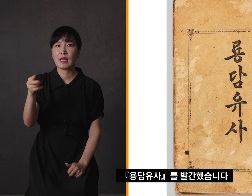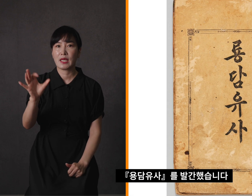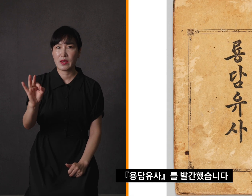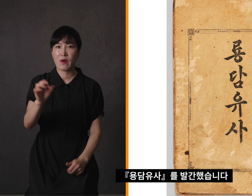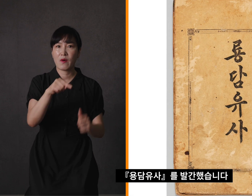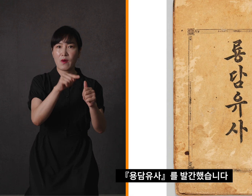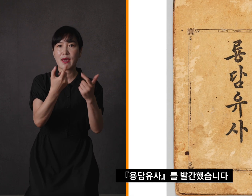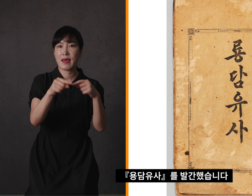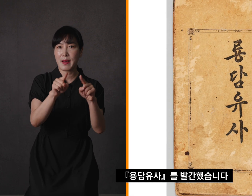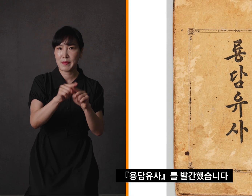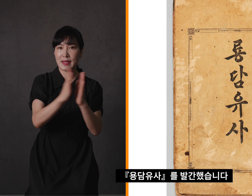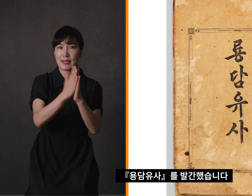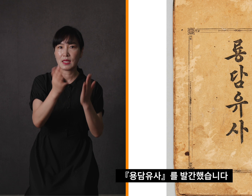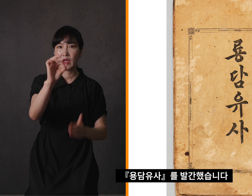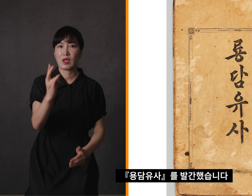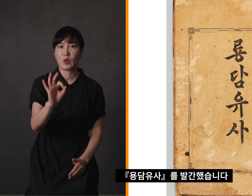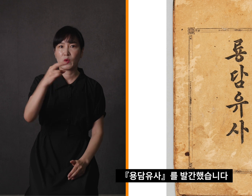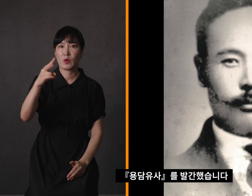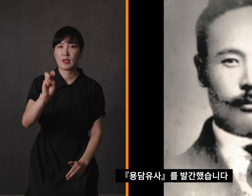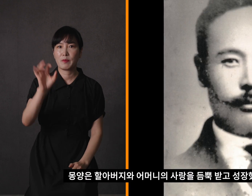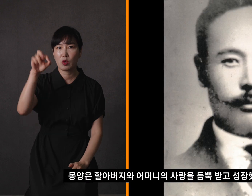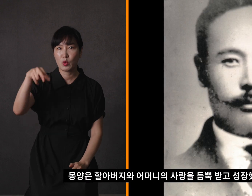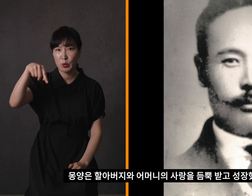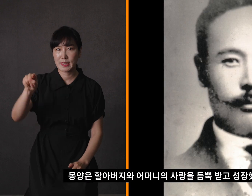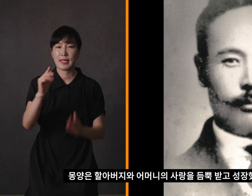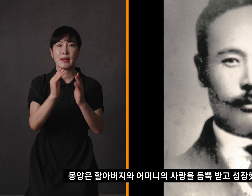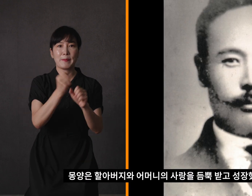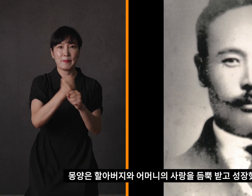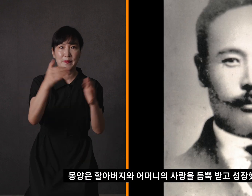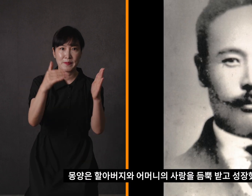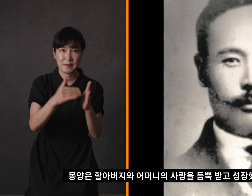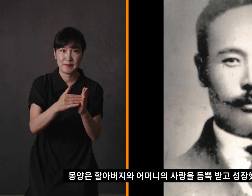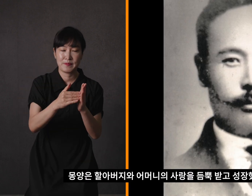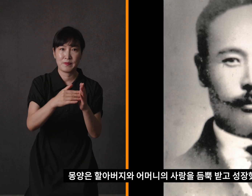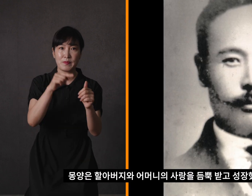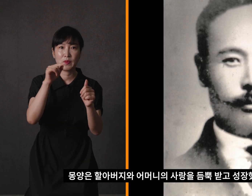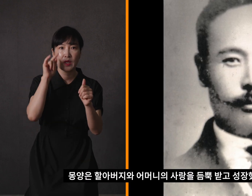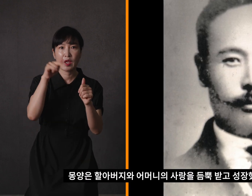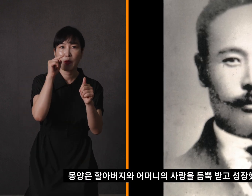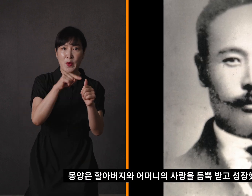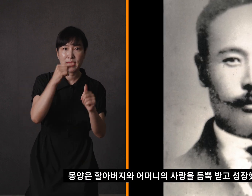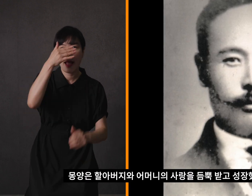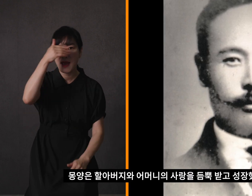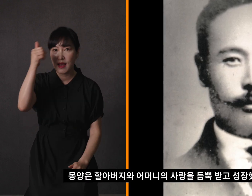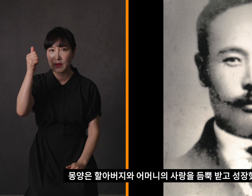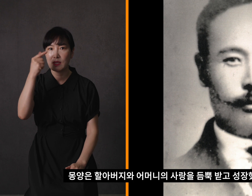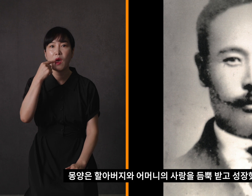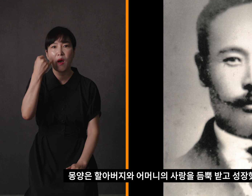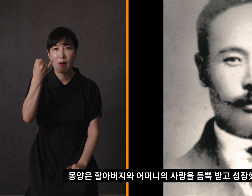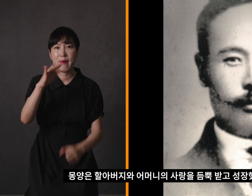용담유사를 발간했습니다. 몽양은 할아버지와 어머니의 사랑을 듬뿍 받고 성장했습니다.